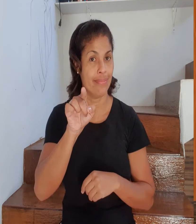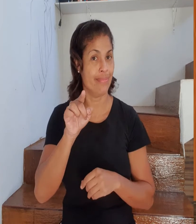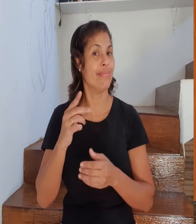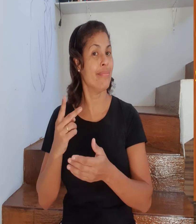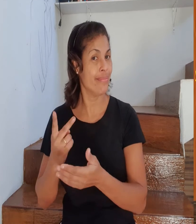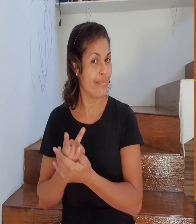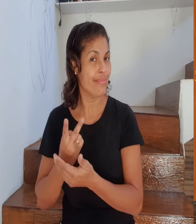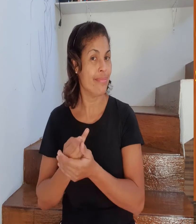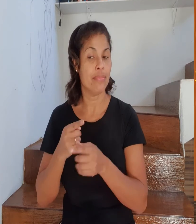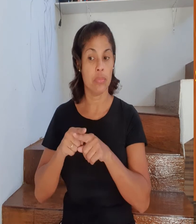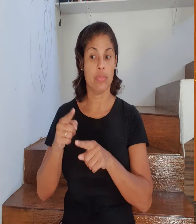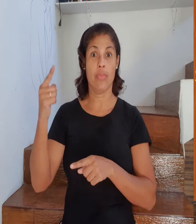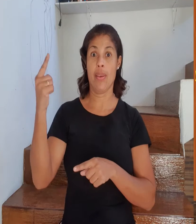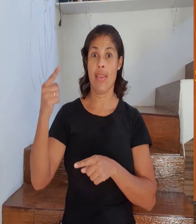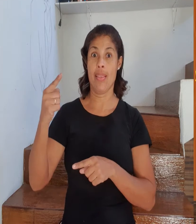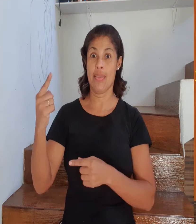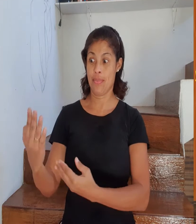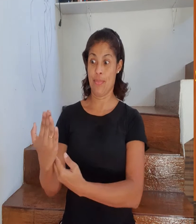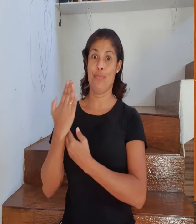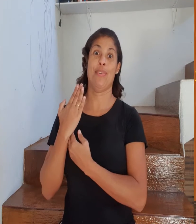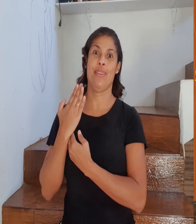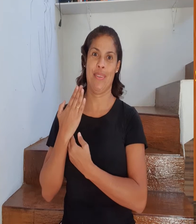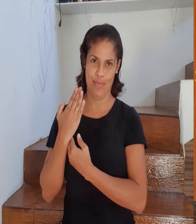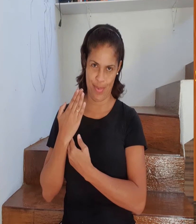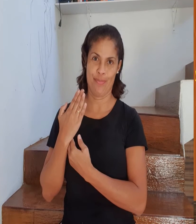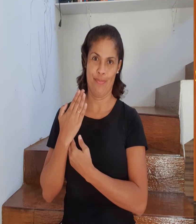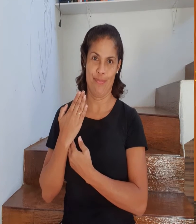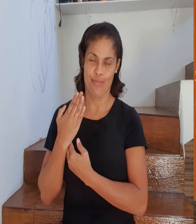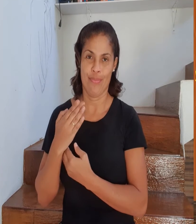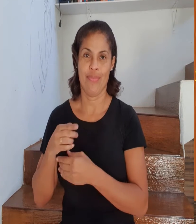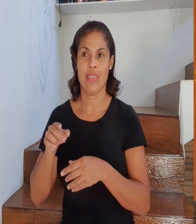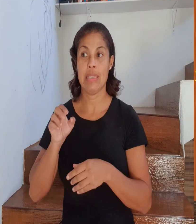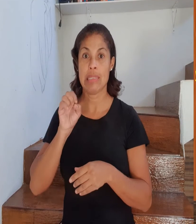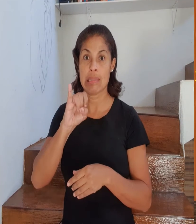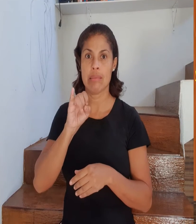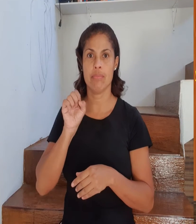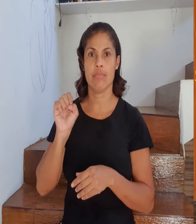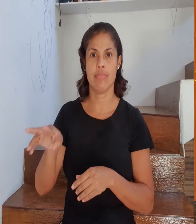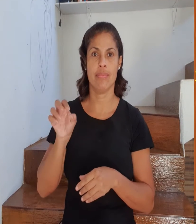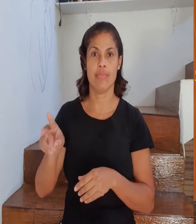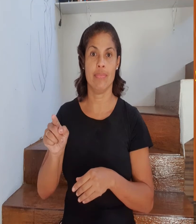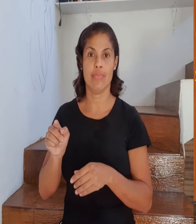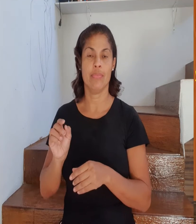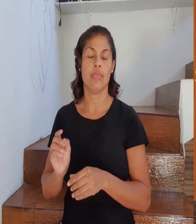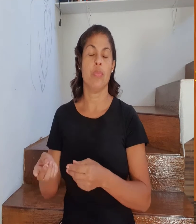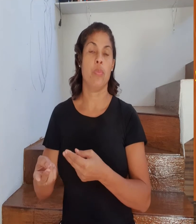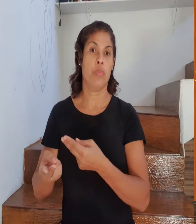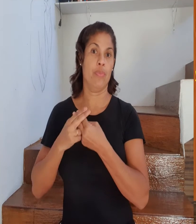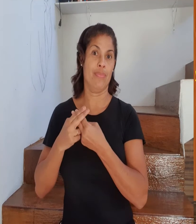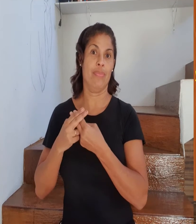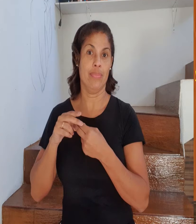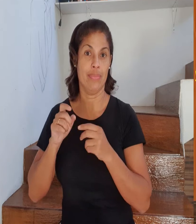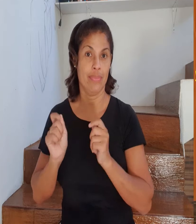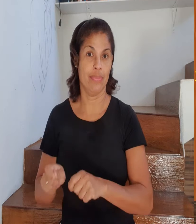você está errado, porque ela é a nossa primeira linha de defesa e a capacidade de um micro-organismo se instalar e